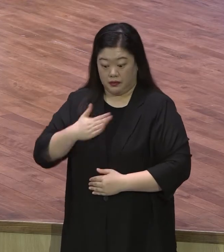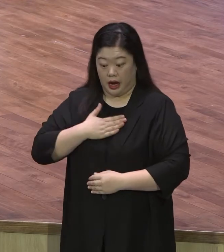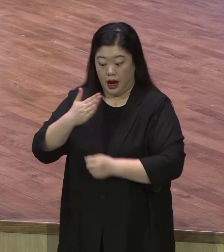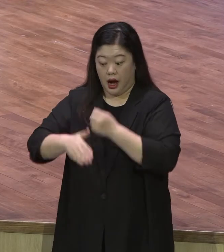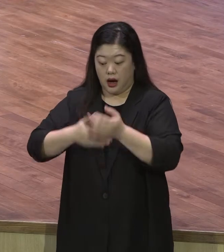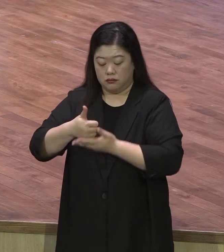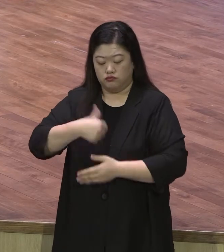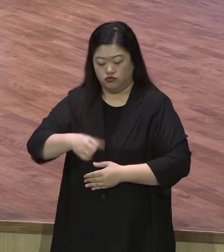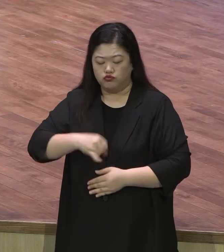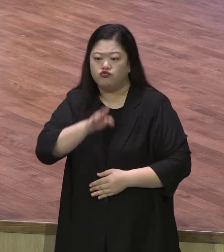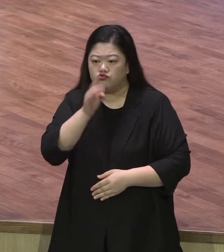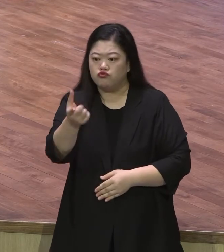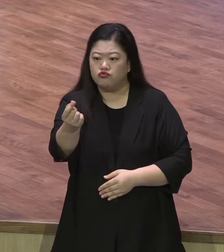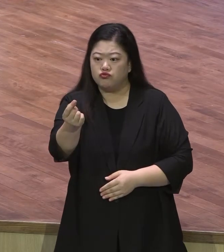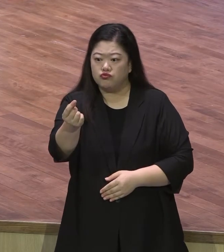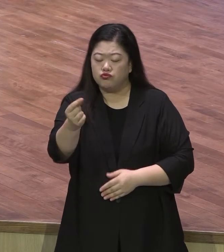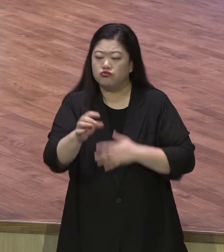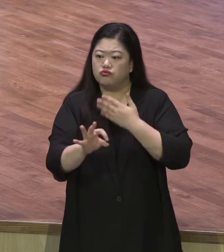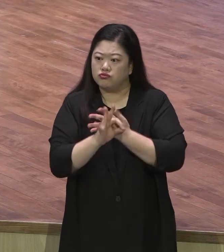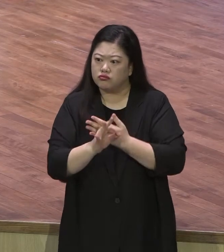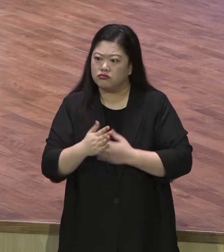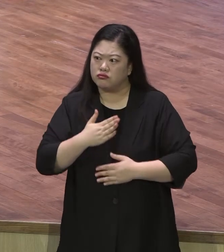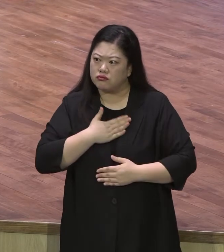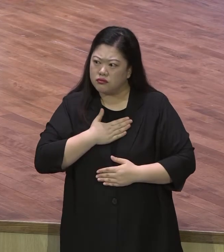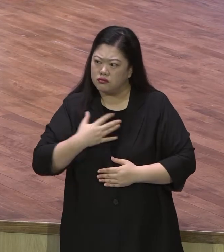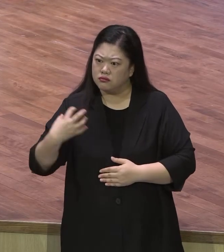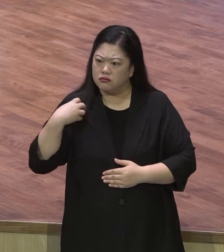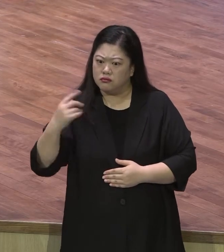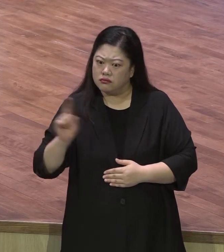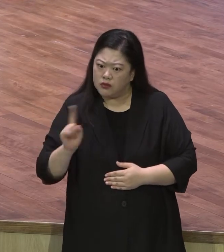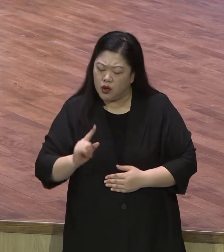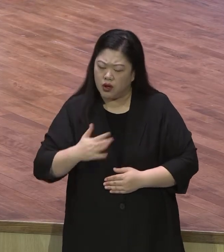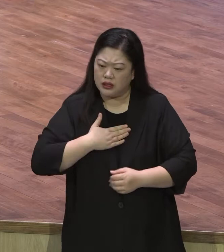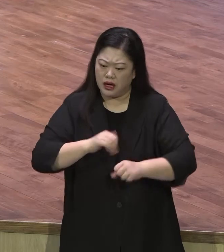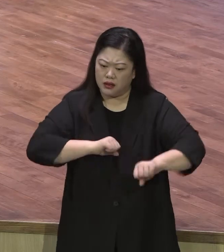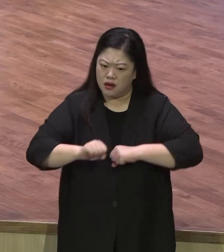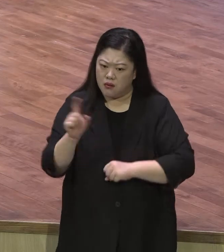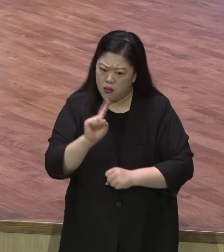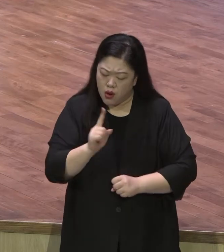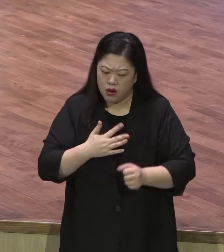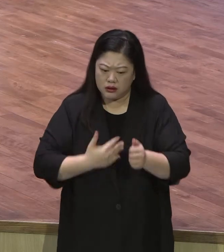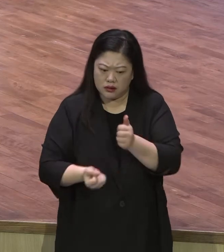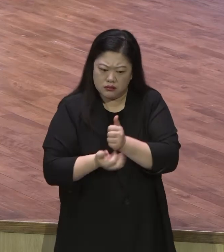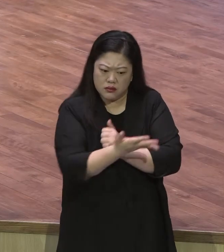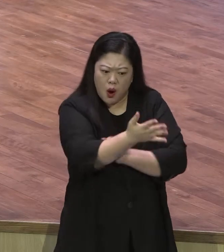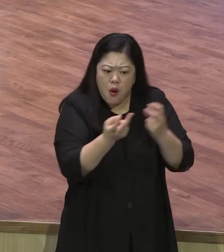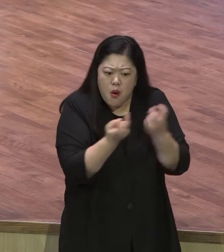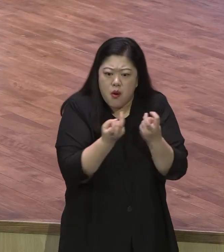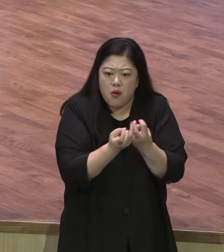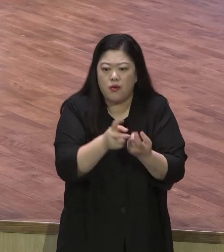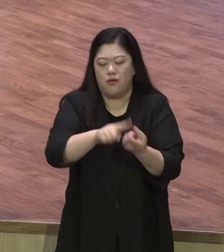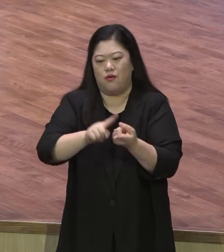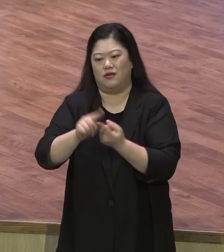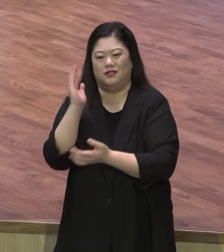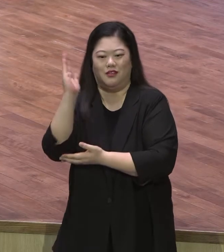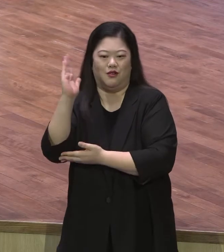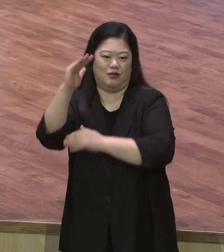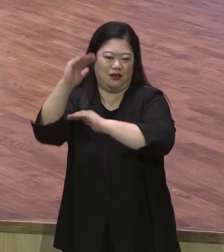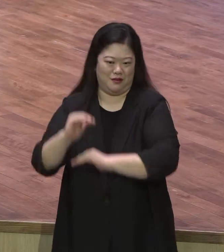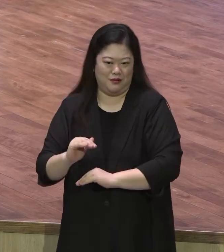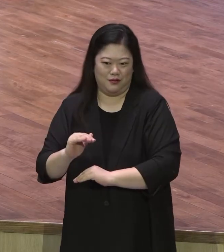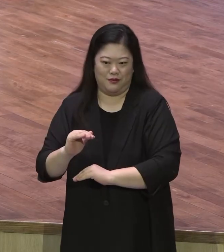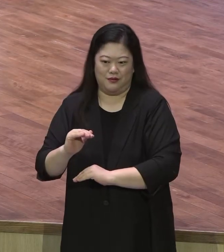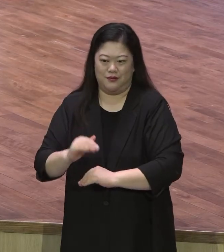입히고 하나님 앞에서 귀한 아름다운 열매를 맺을 수 있는 삶을 살 수 있느냐라고 하는